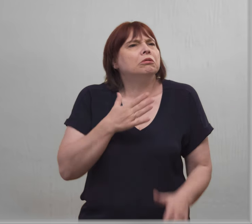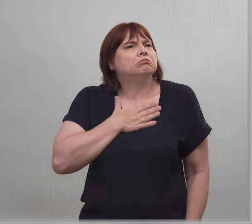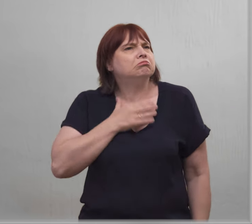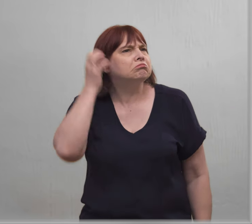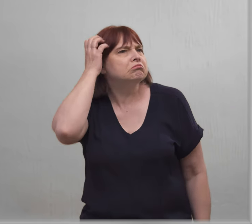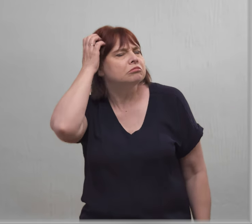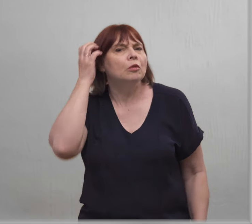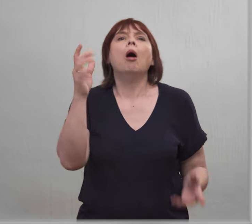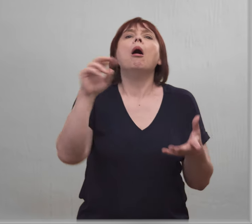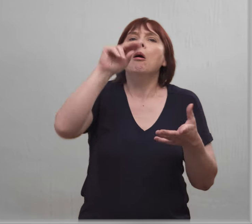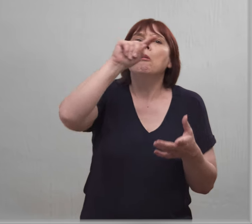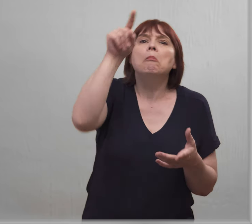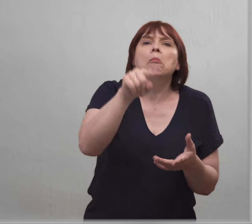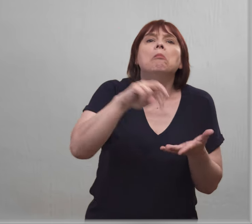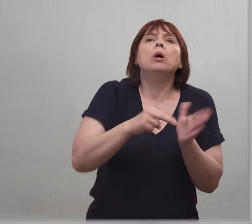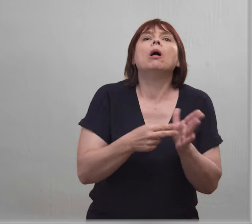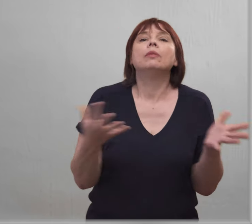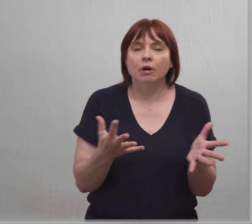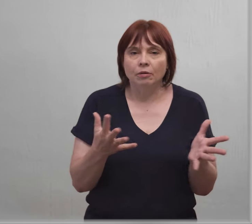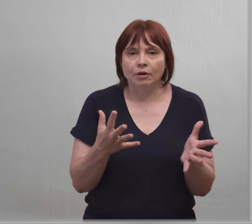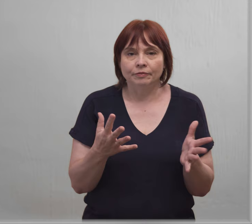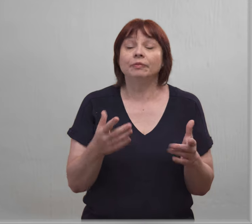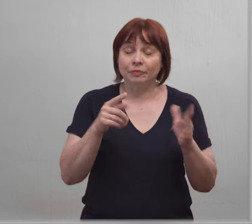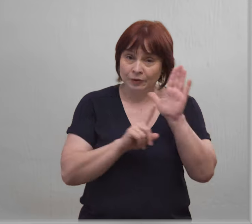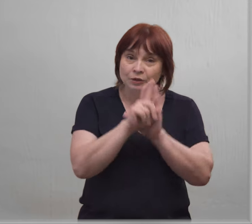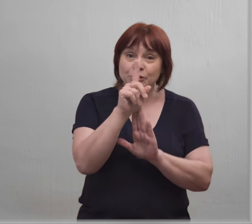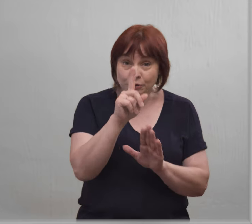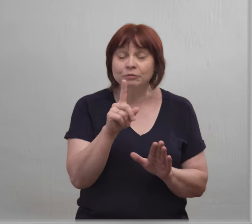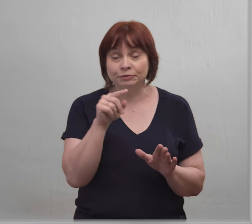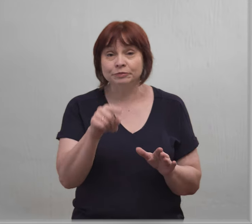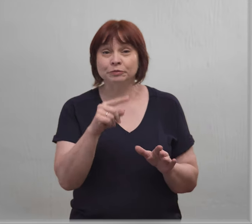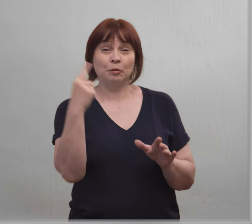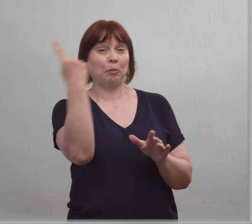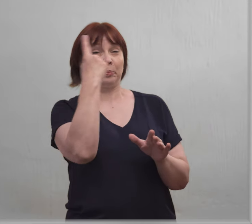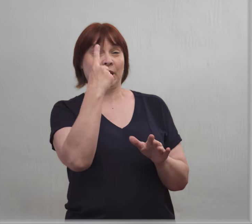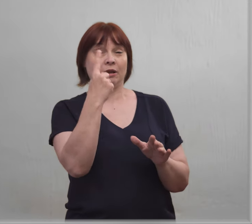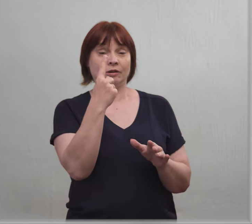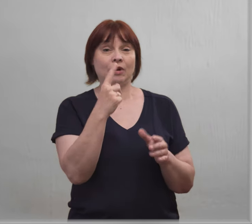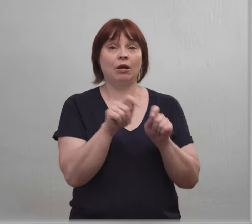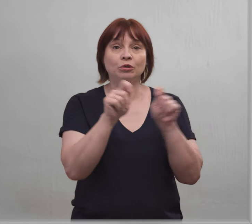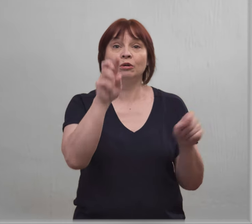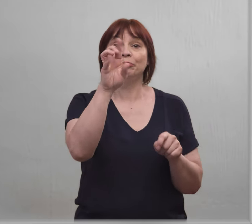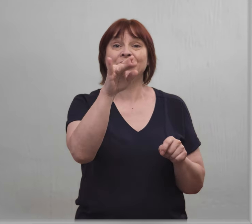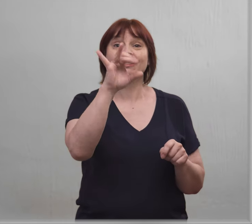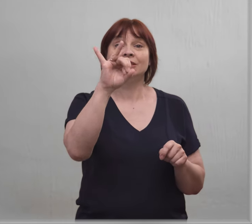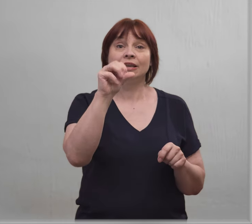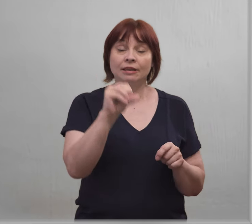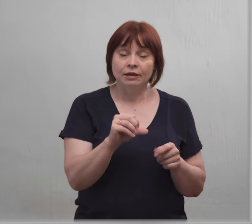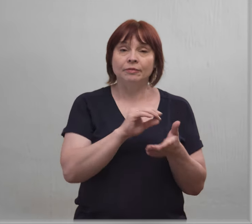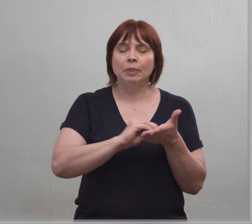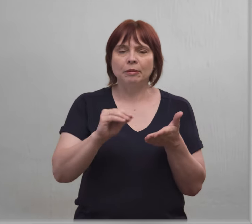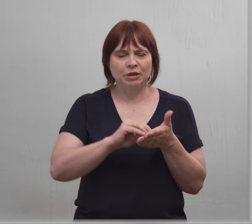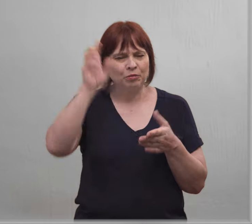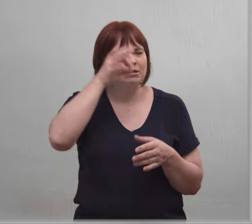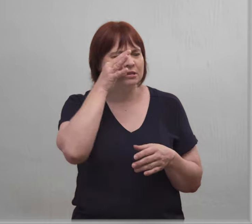«И благословил их Бог, и сказал им Бог, плодитесь, размножайтесь, наполняйте